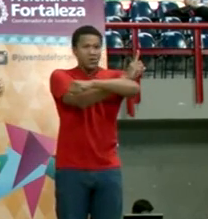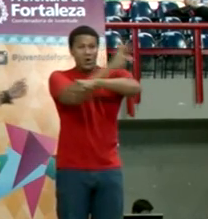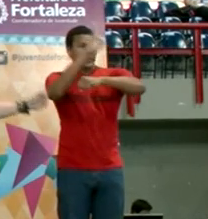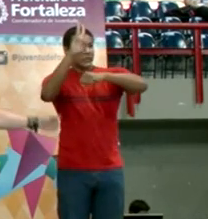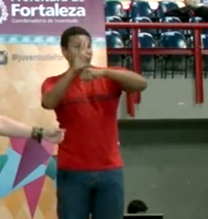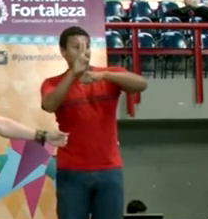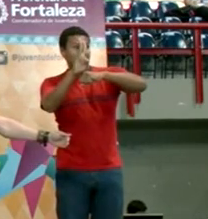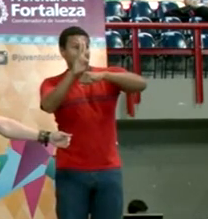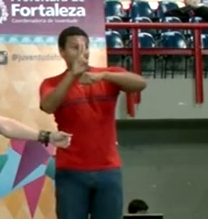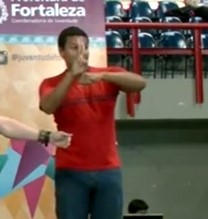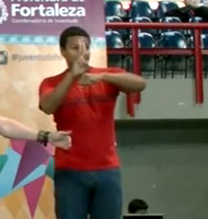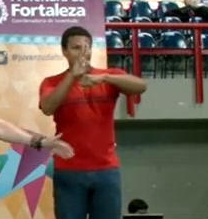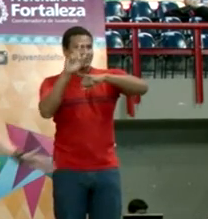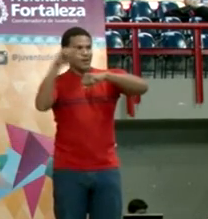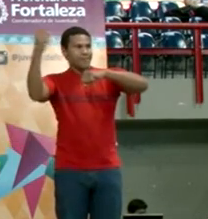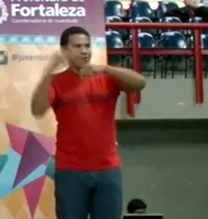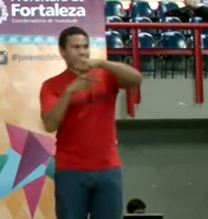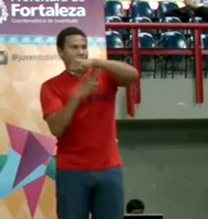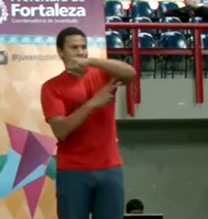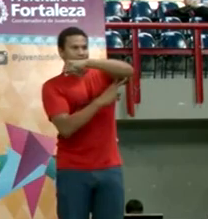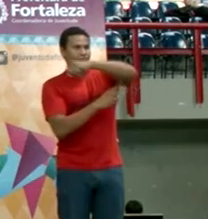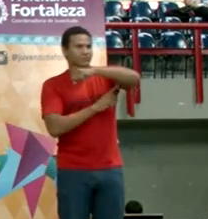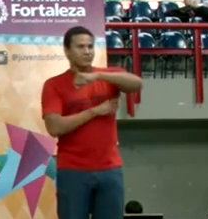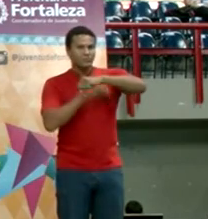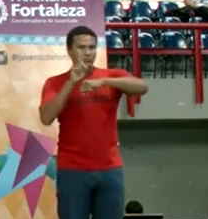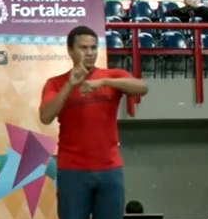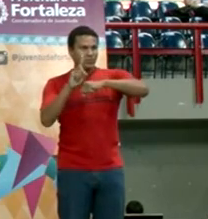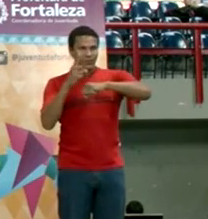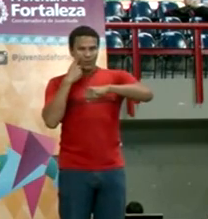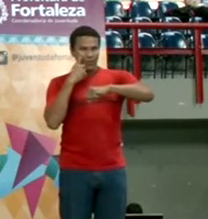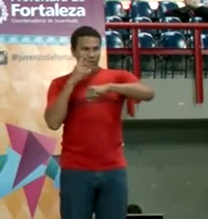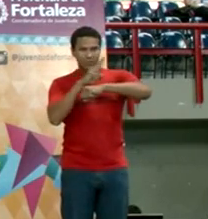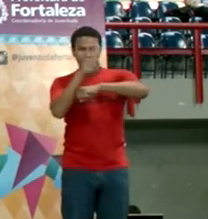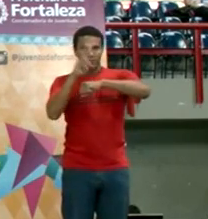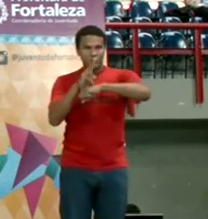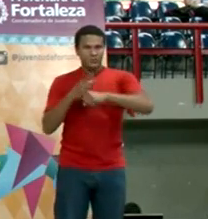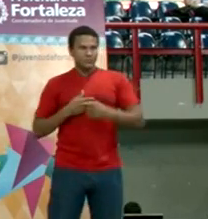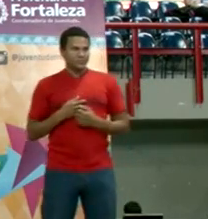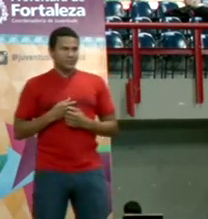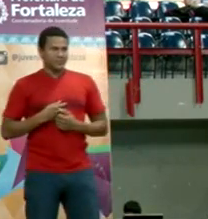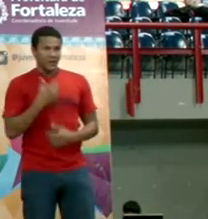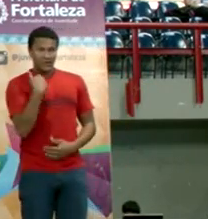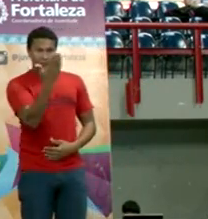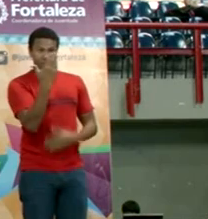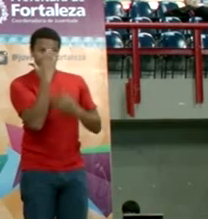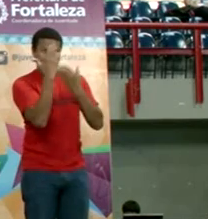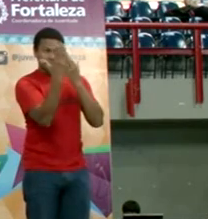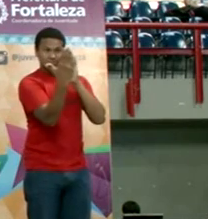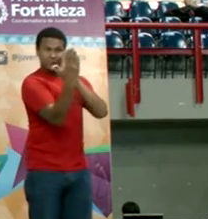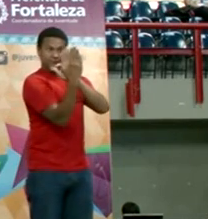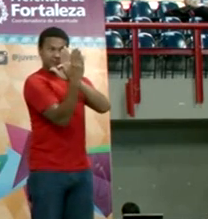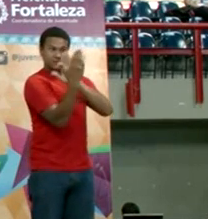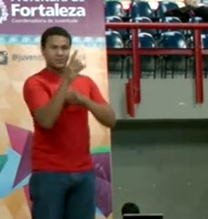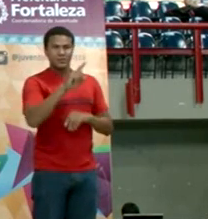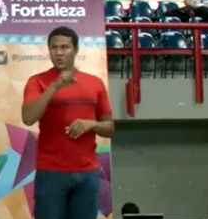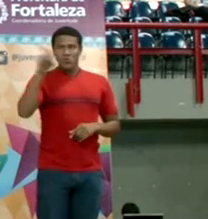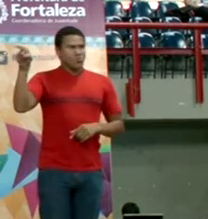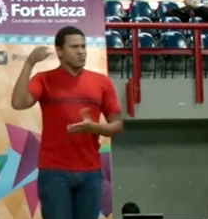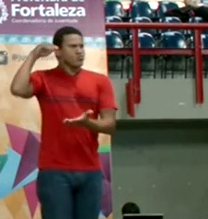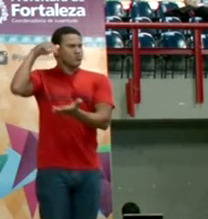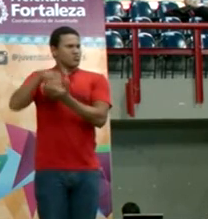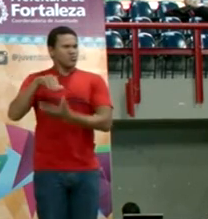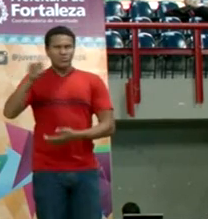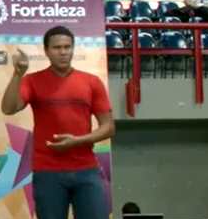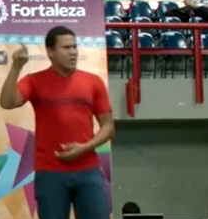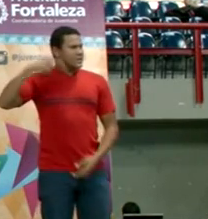depois. Um antes, um de frente para o outro depois da ponte e o último era o cara que se garantia. Porque se